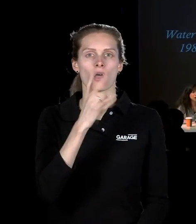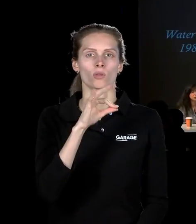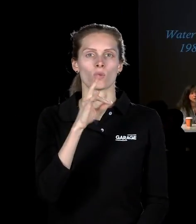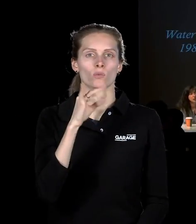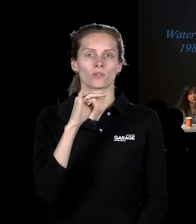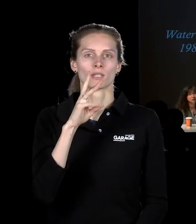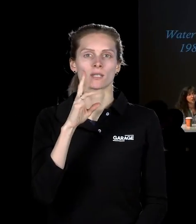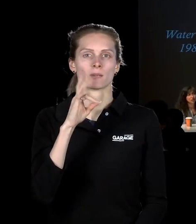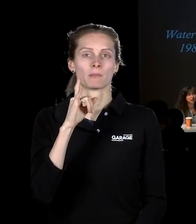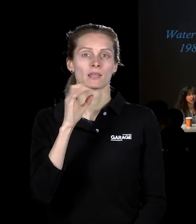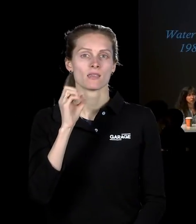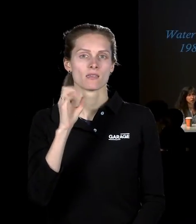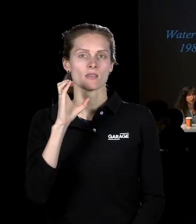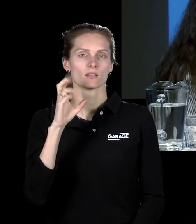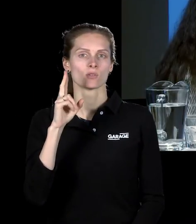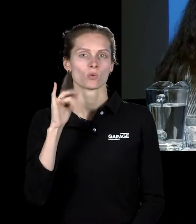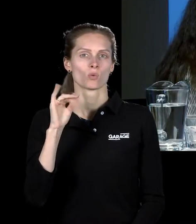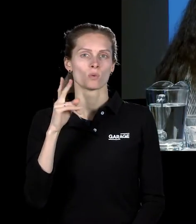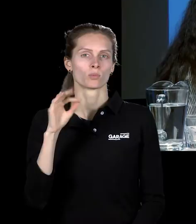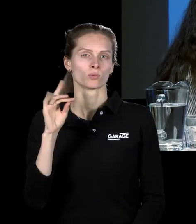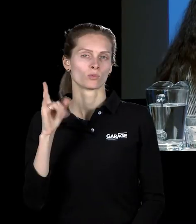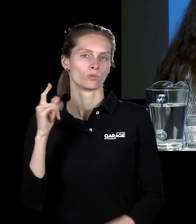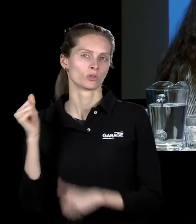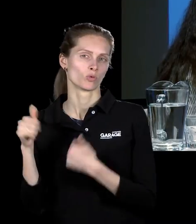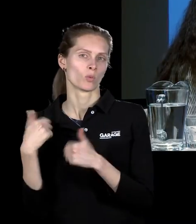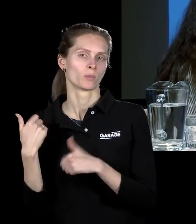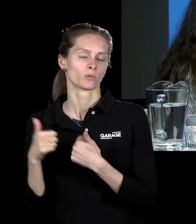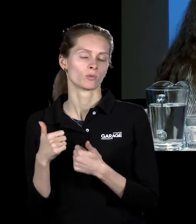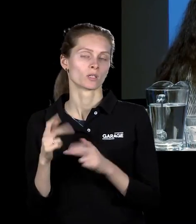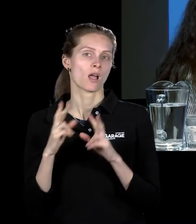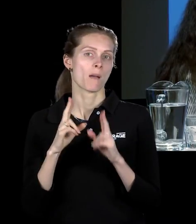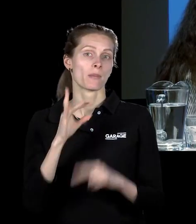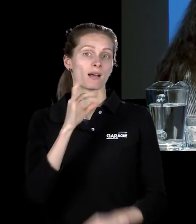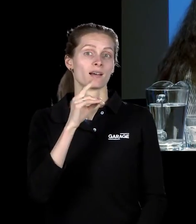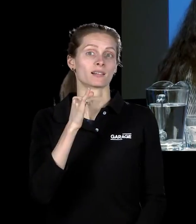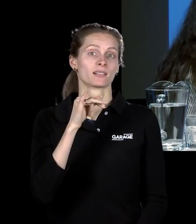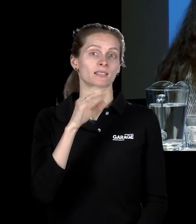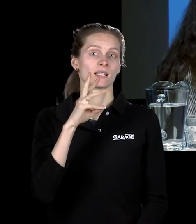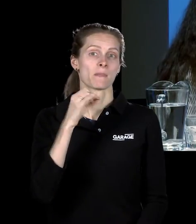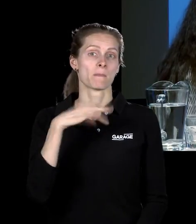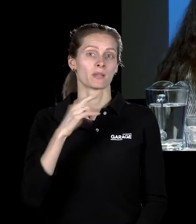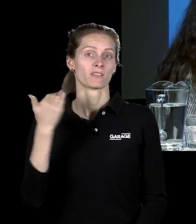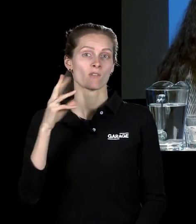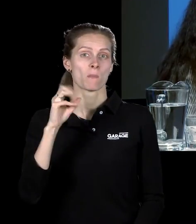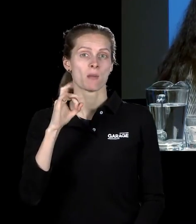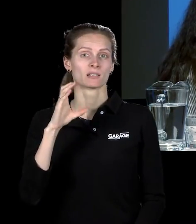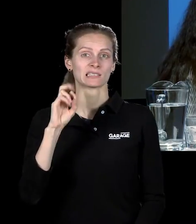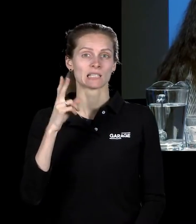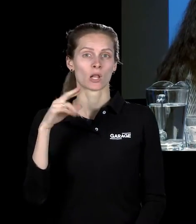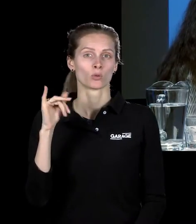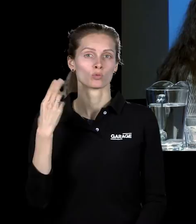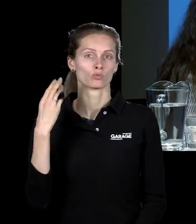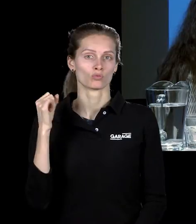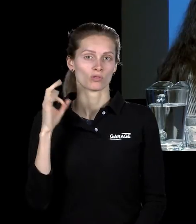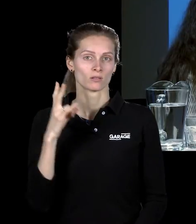есть, собственно говоря, это ready-made, которые так же, как и ready-made Марселя Дюшана, важны, когда в них есть, когда они